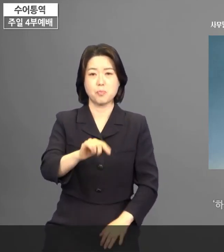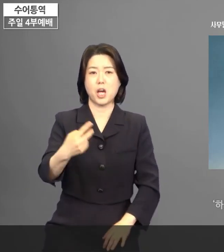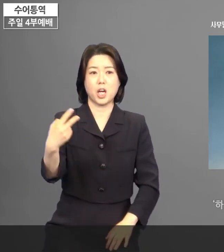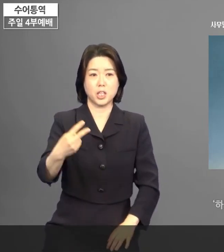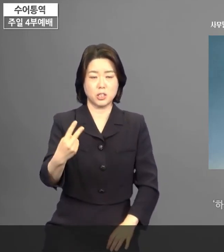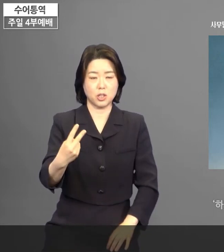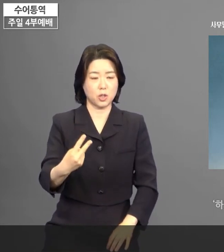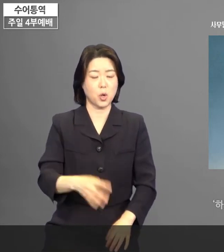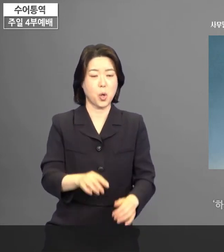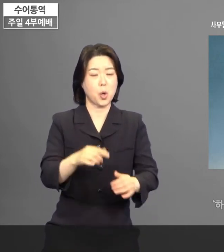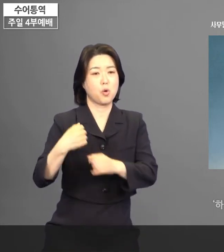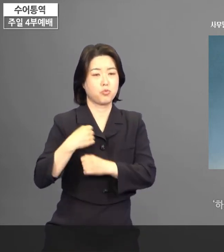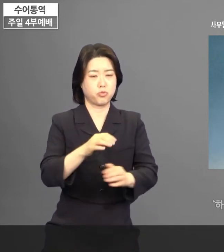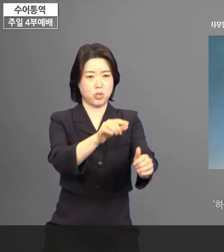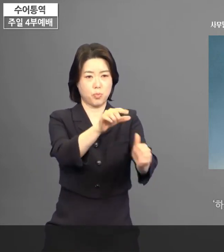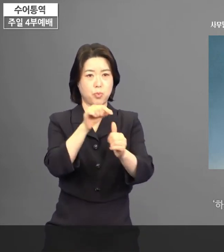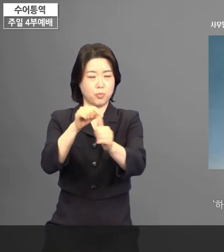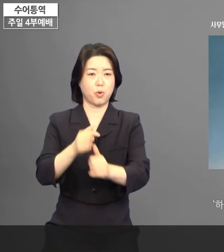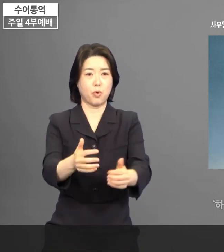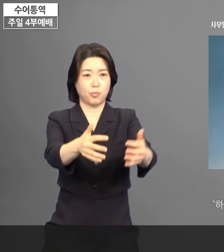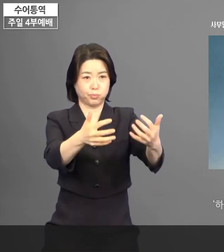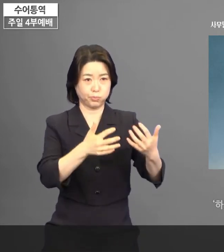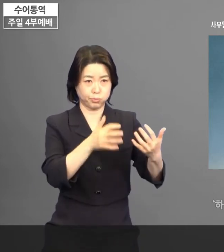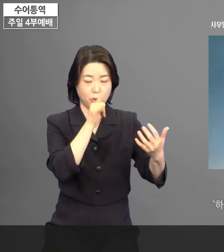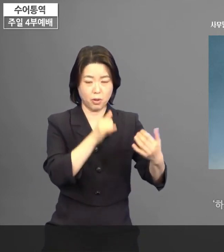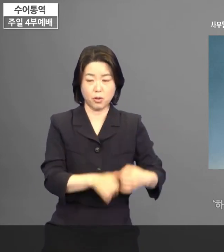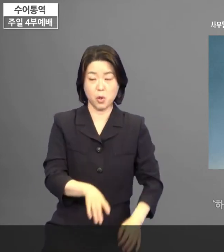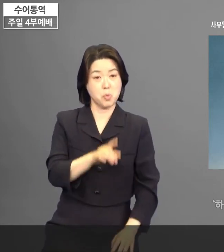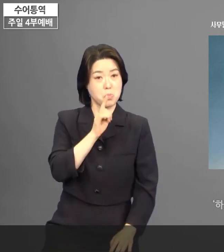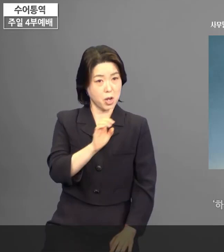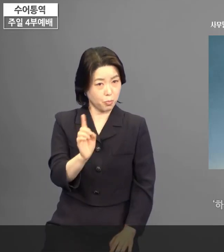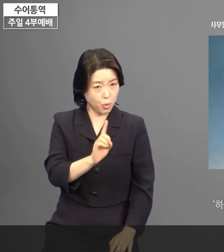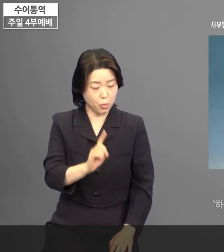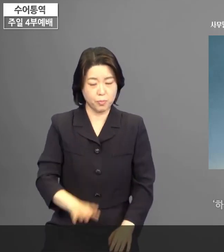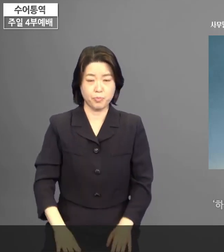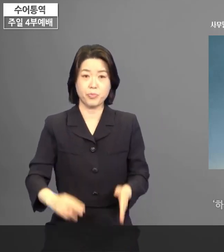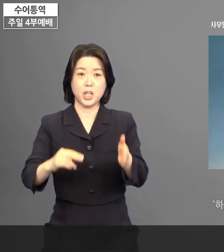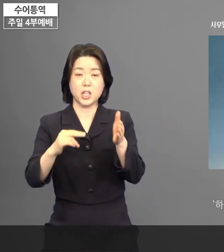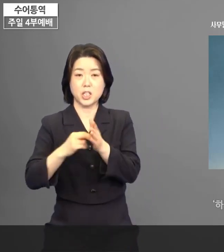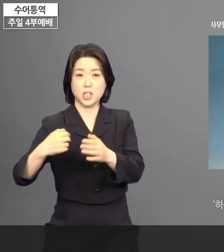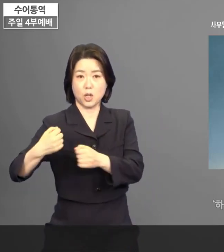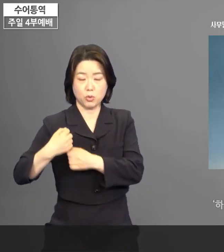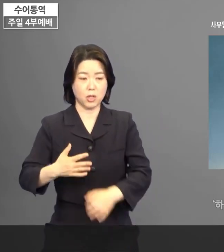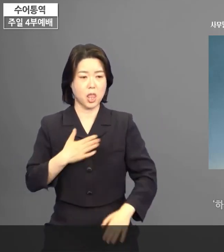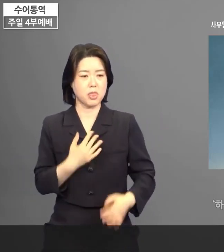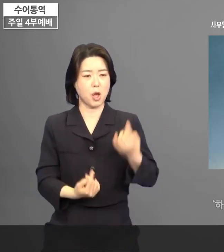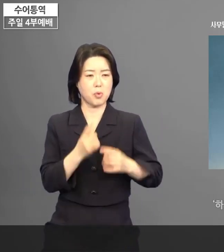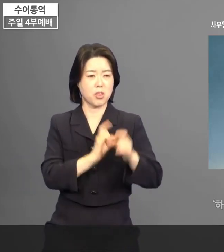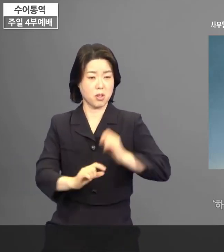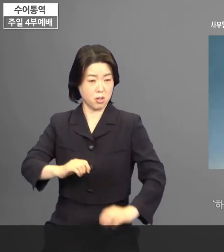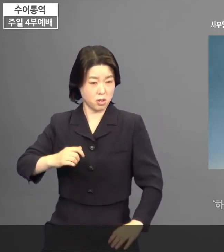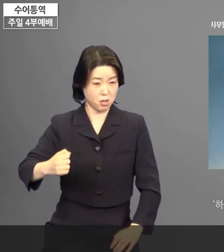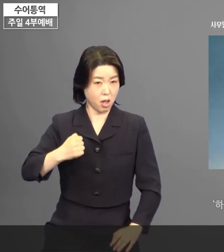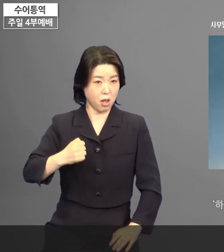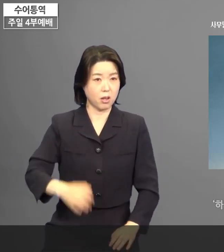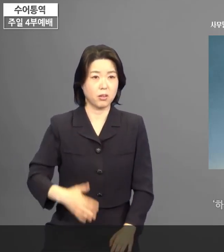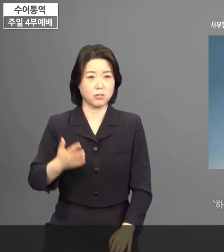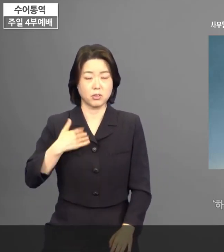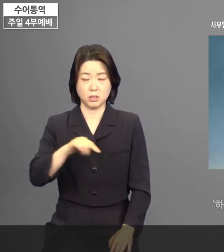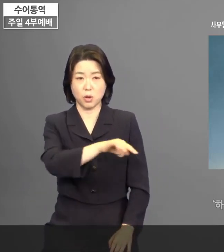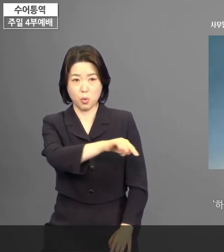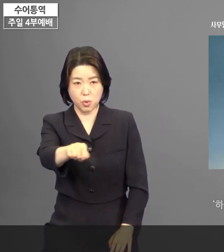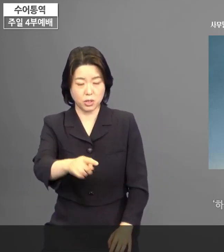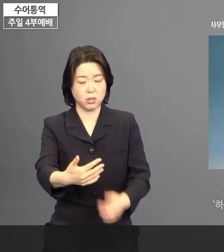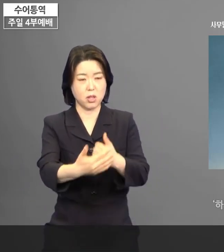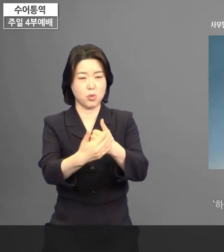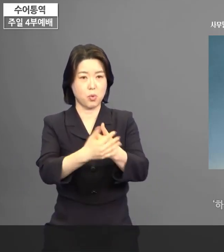용병으로 고용하였다. 이렇게 말하였다. 시리아 군대가 나보다 더 강하면 내가 와서 나를